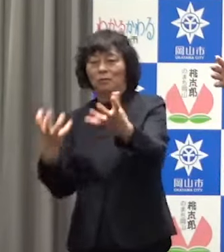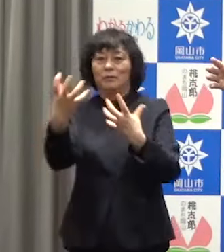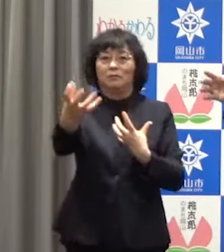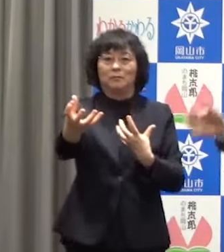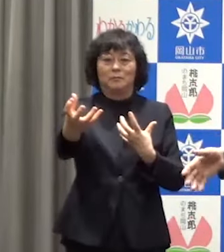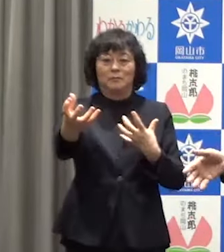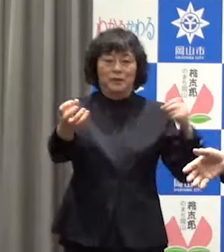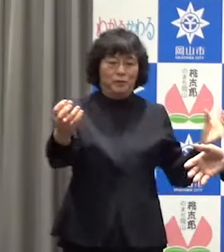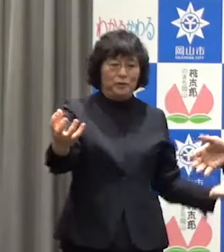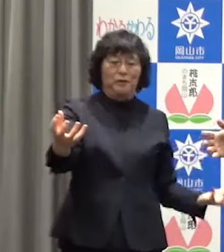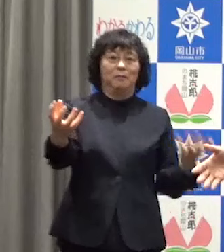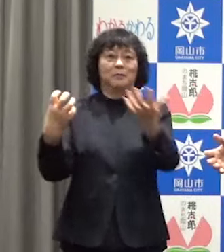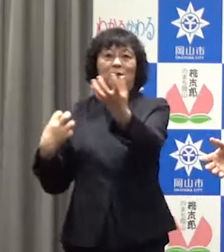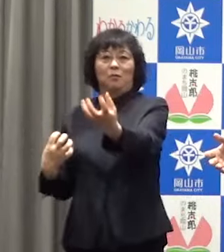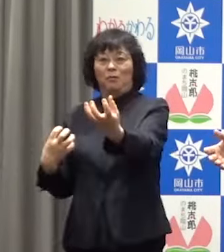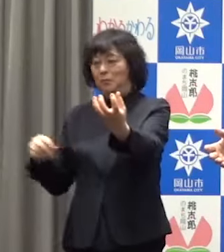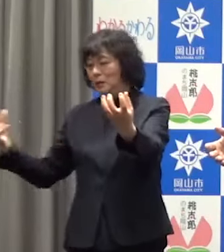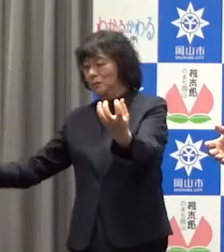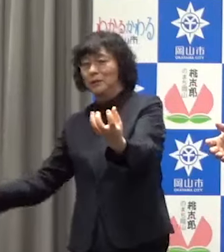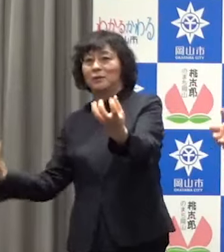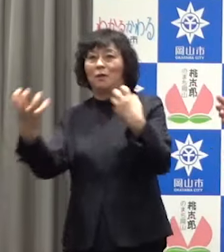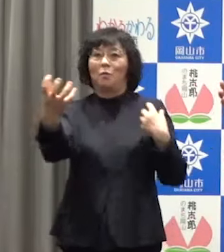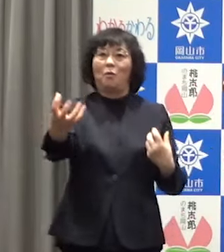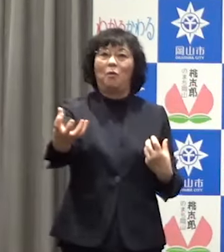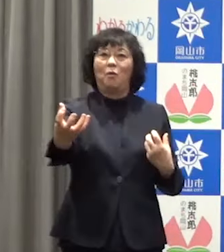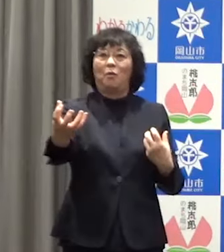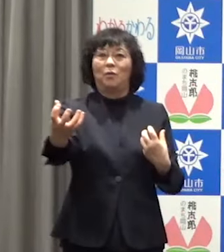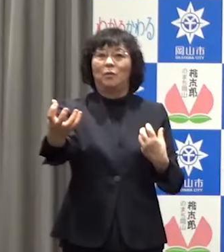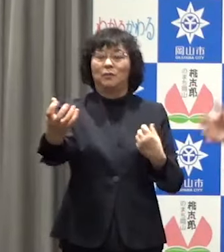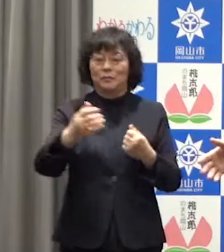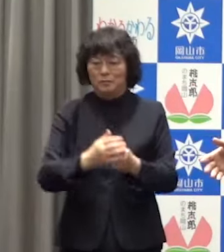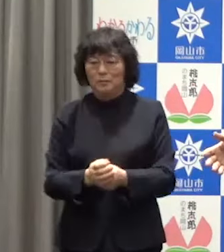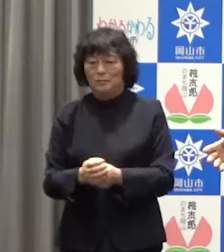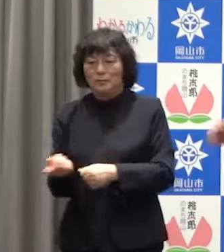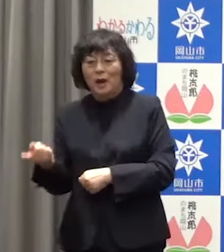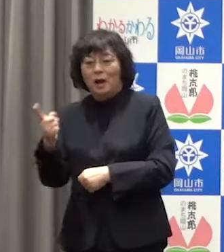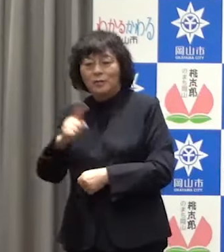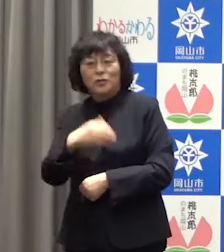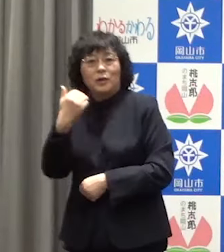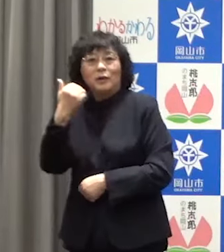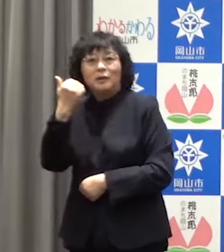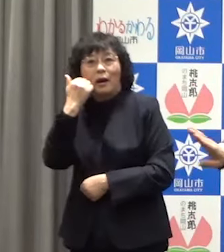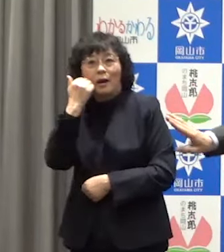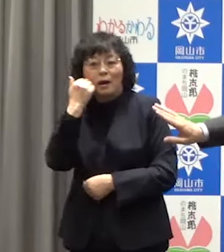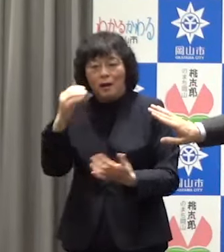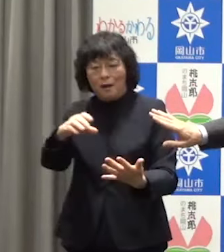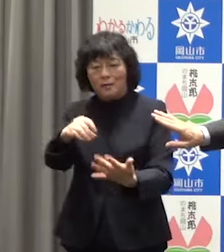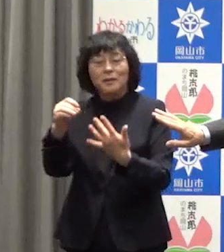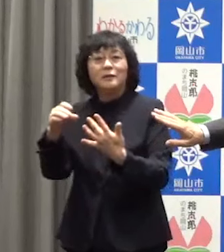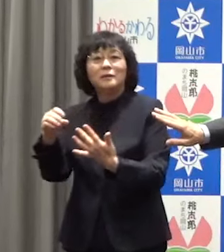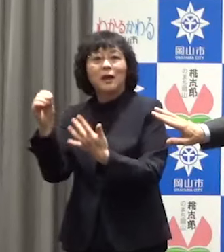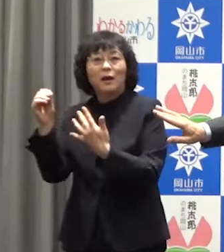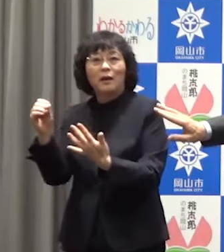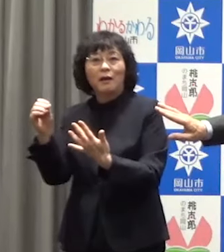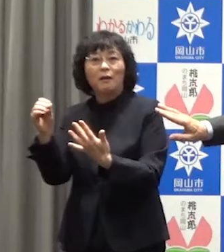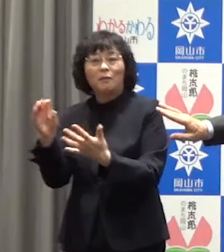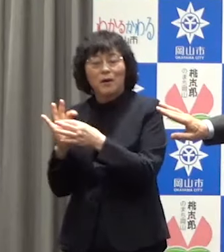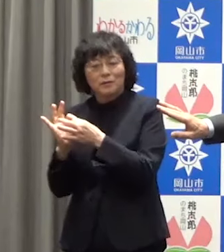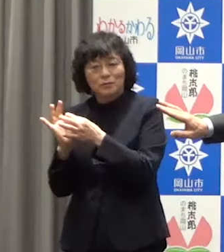には次は、誰々さんに行ってほしいっていう、そういう面での人選は